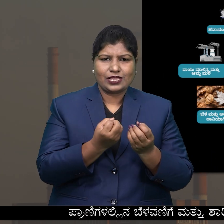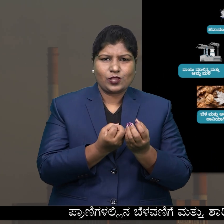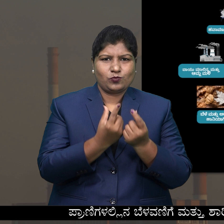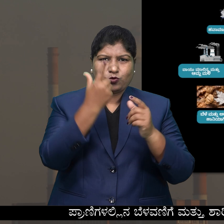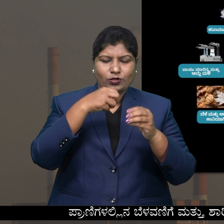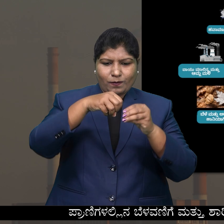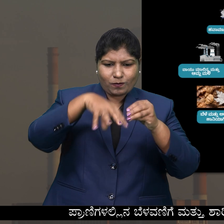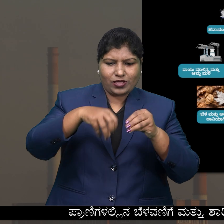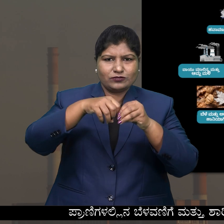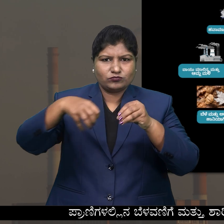ಮೇಲೆ ಪರಿಣಾಮ ಬೀರಬಹುದು.